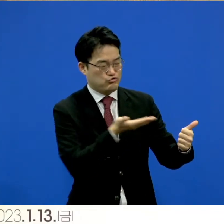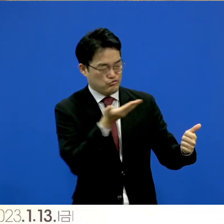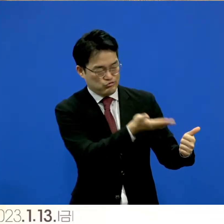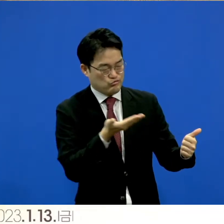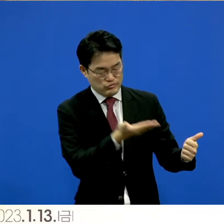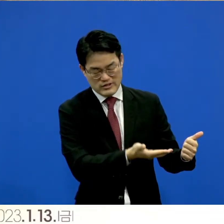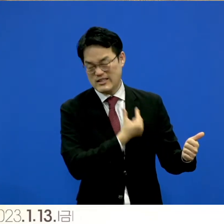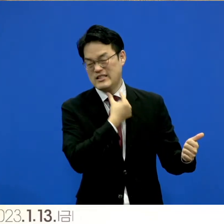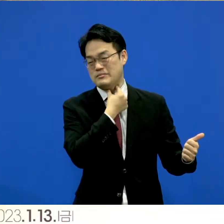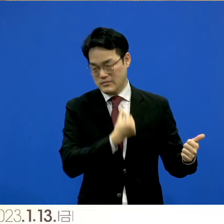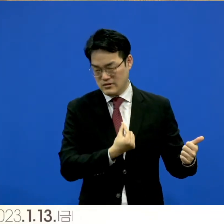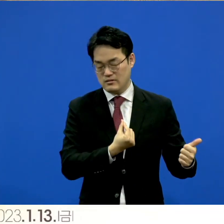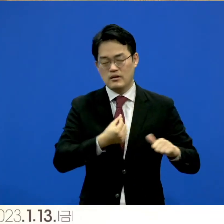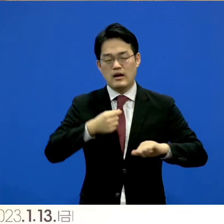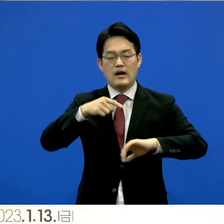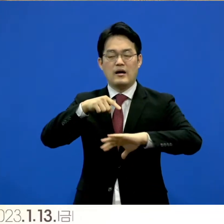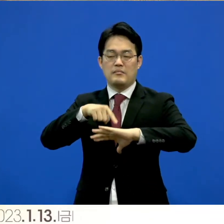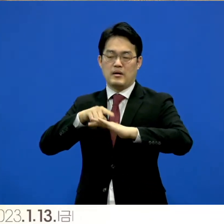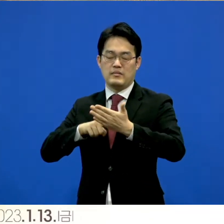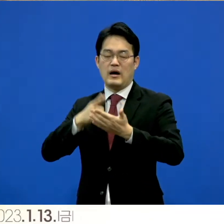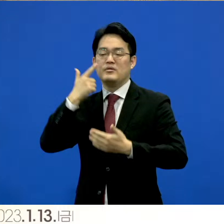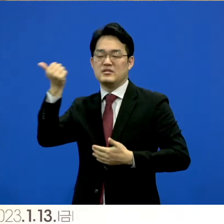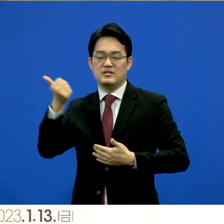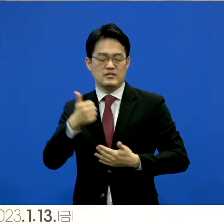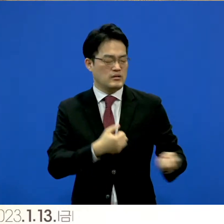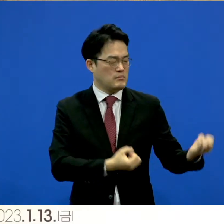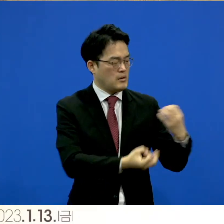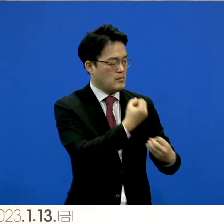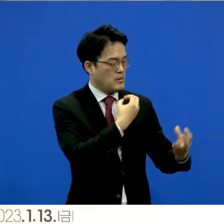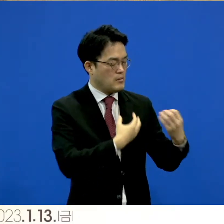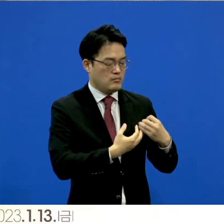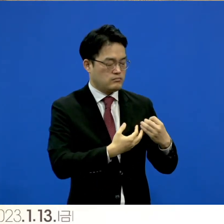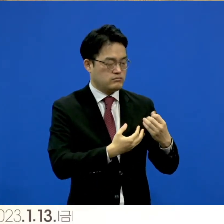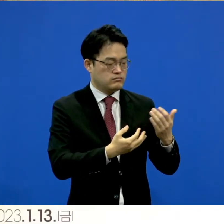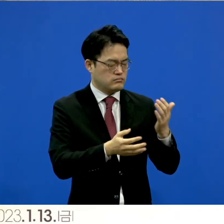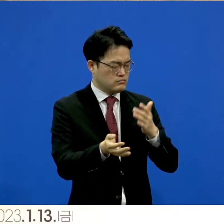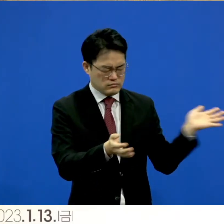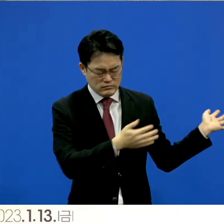거죠. 아들에게 빨리 뭘 주고 싶고,